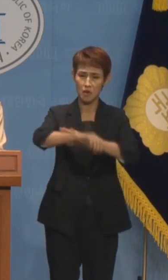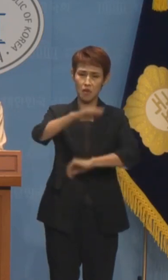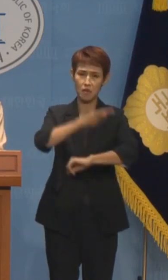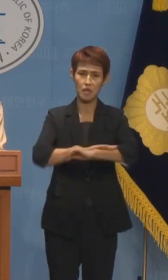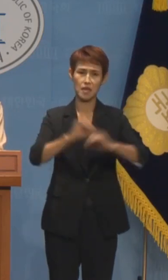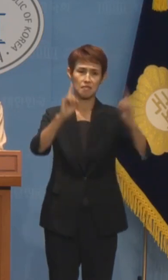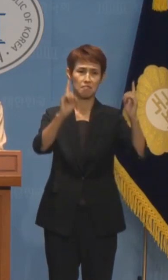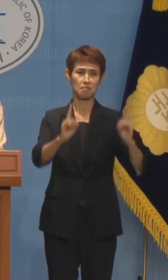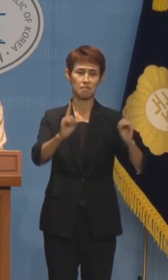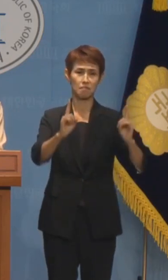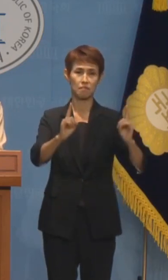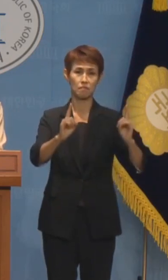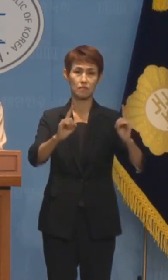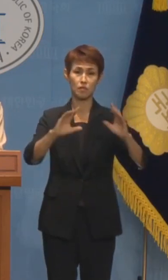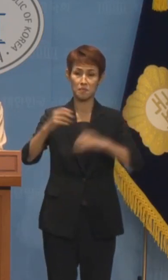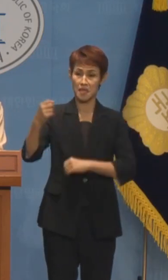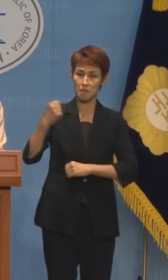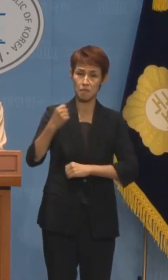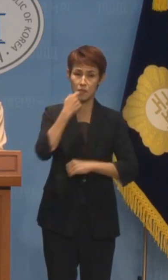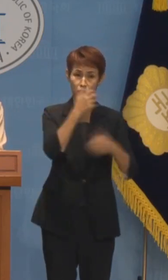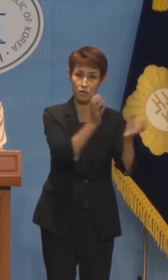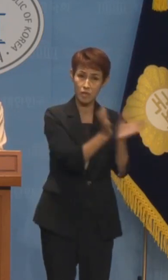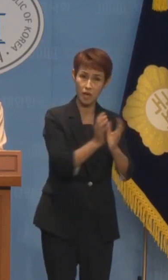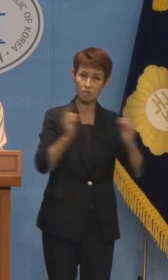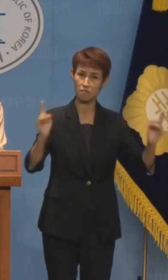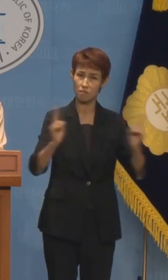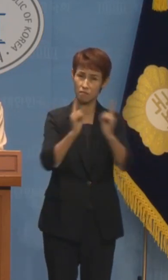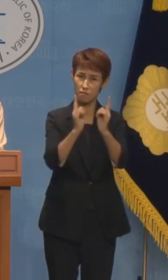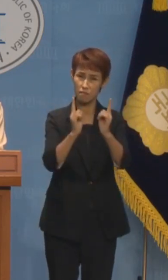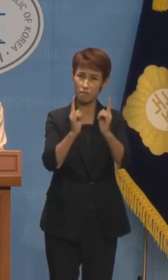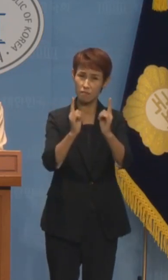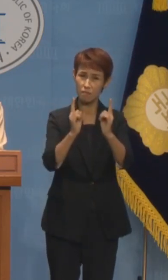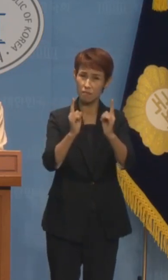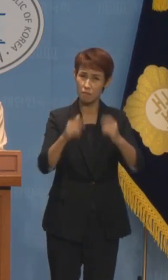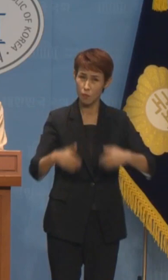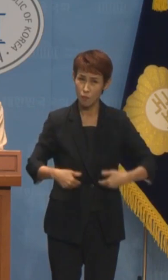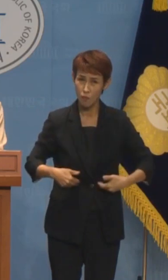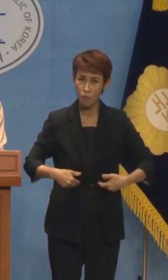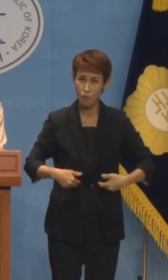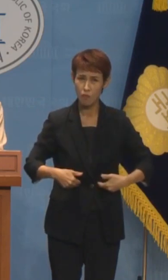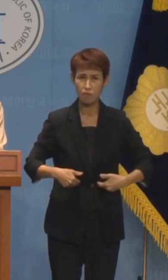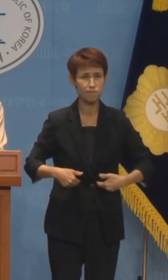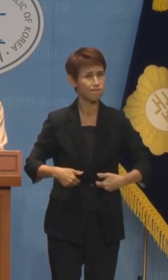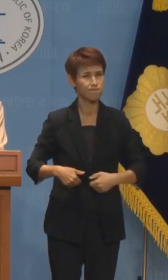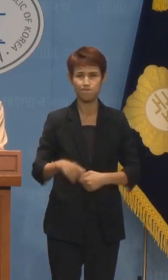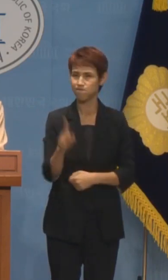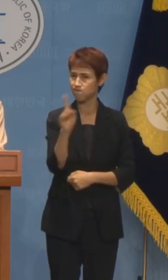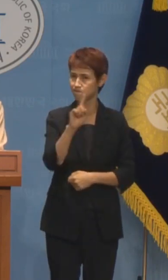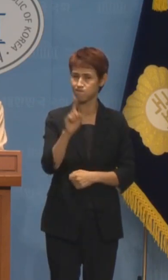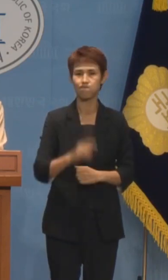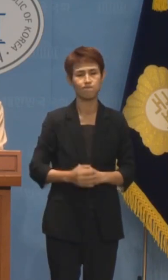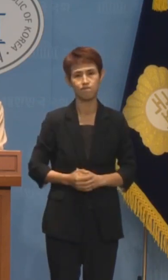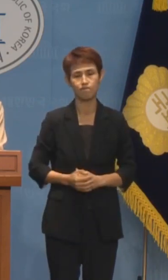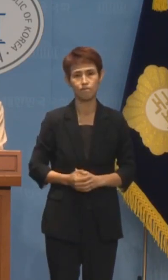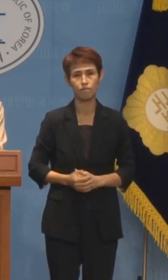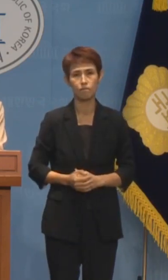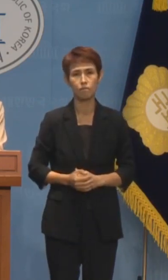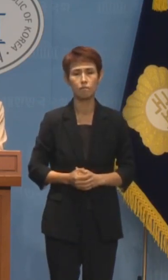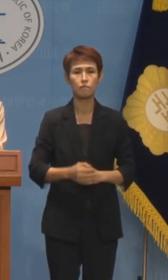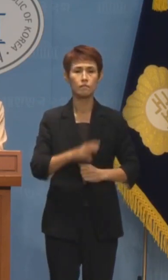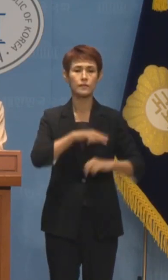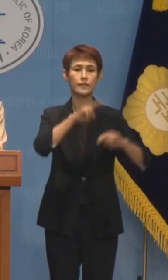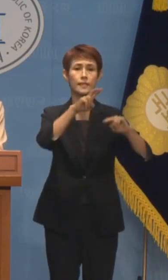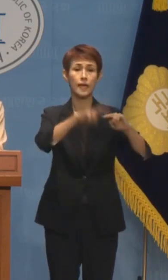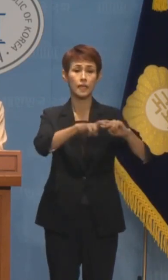1로 국민의 힘과 더불어민주당 나와야 뭐 공정하다는 겁니까 그럼 의석수 기준에